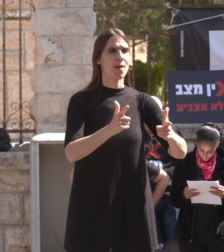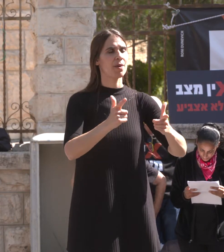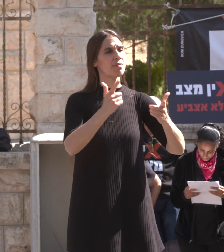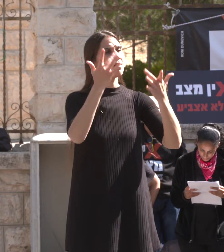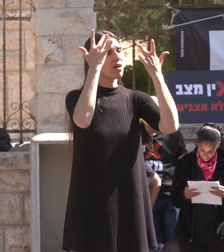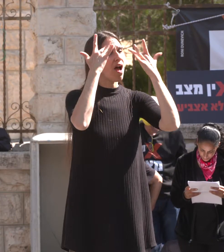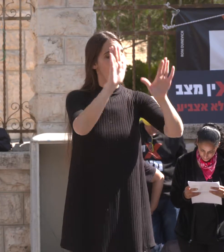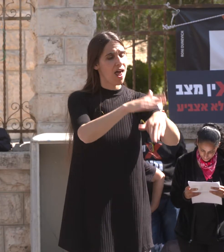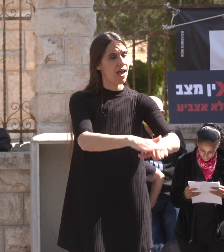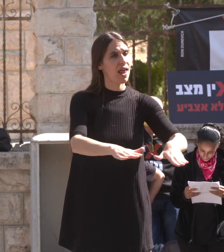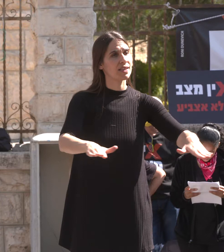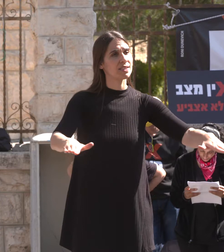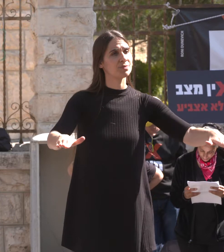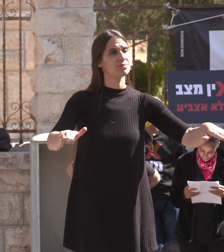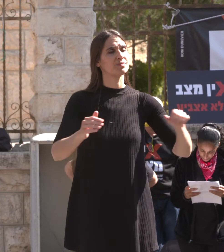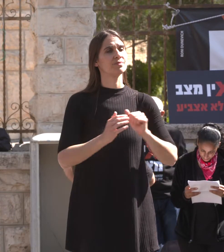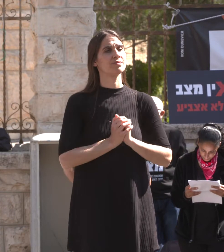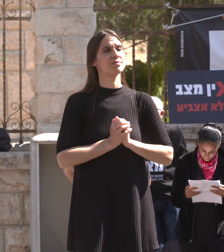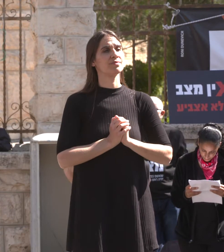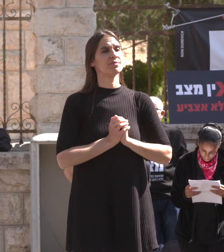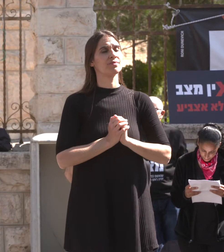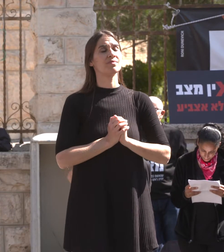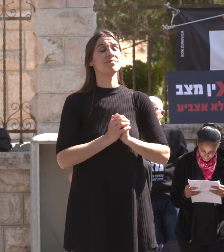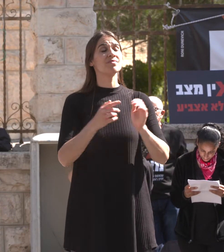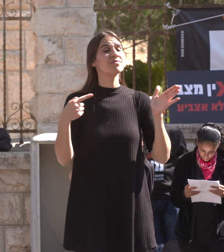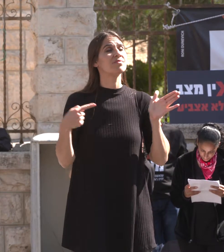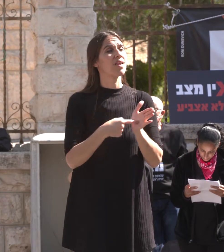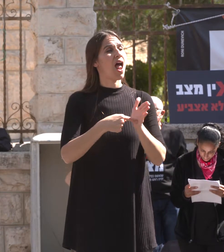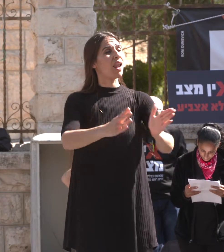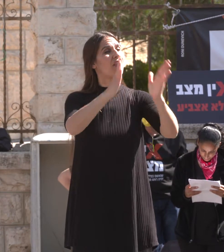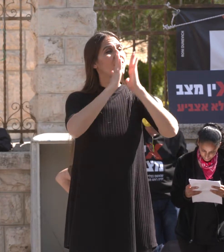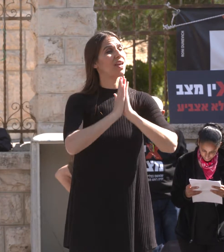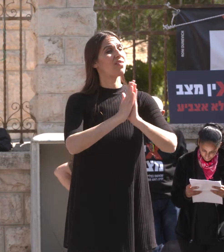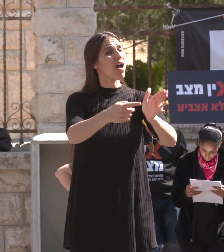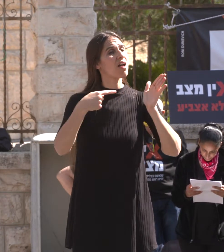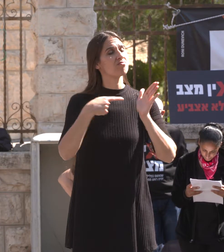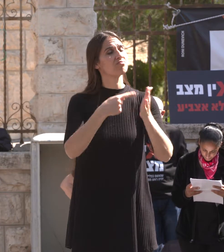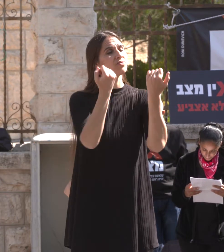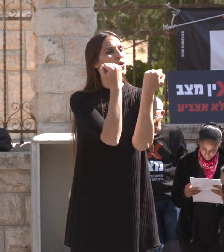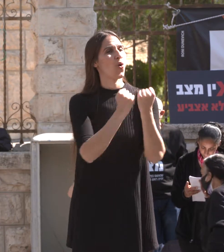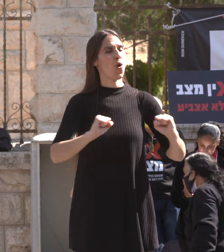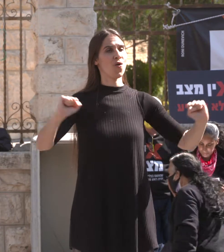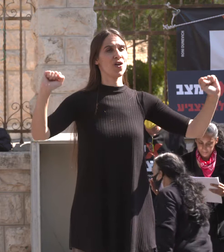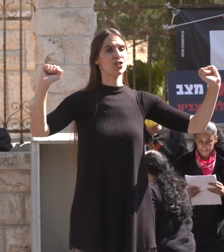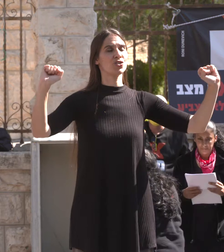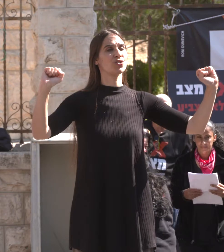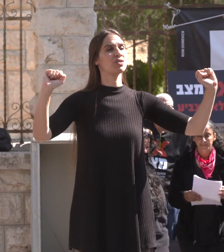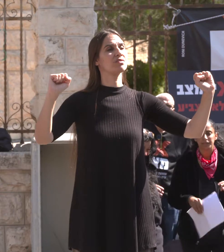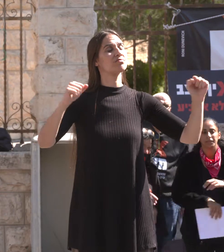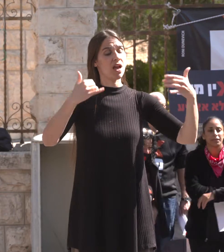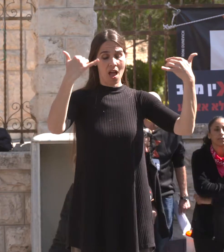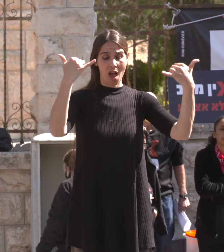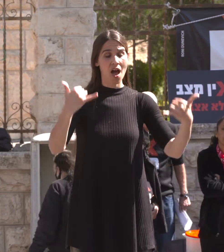נלחמים על הילדים, על תקווה ועל החופש,